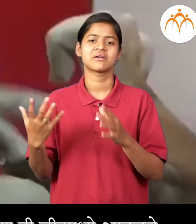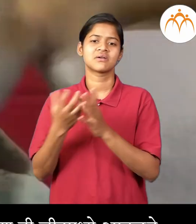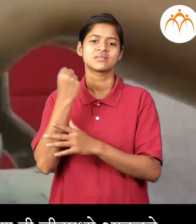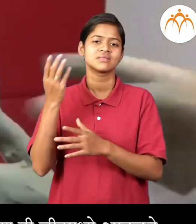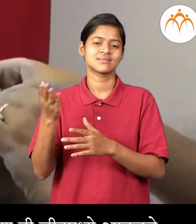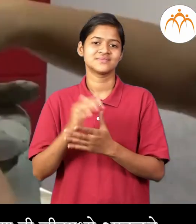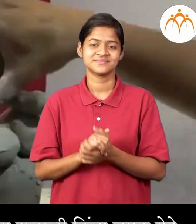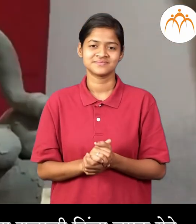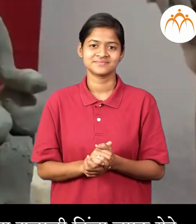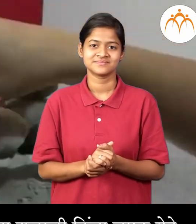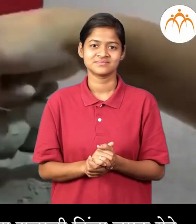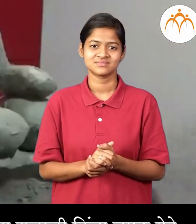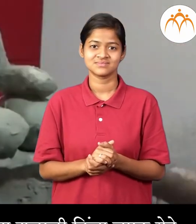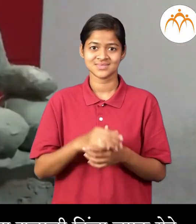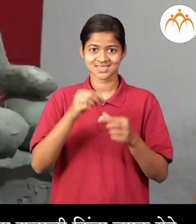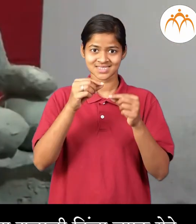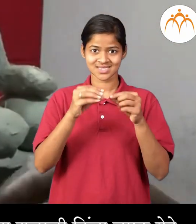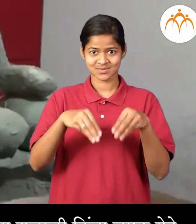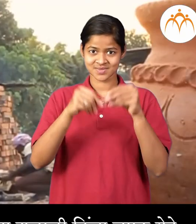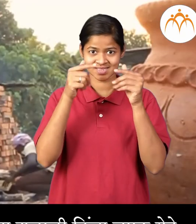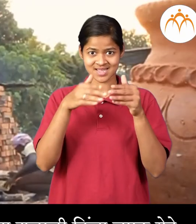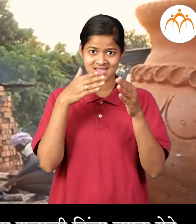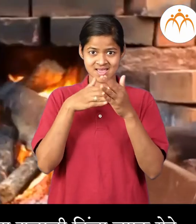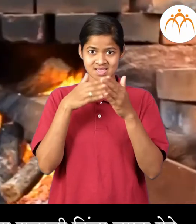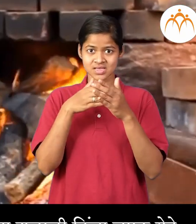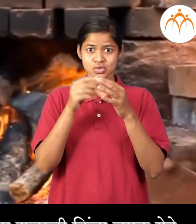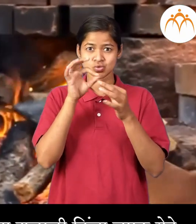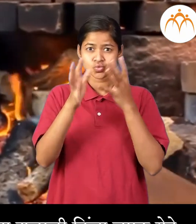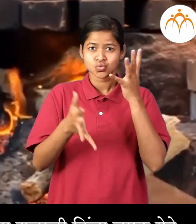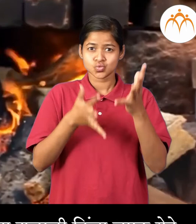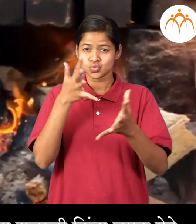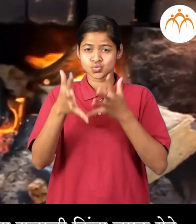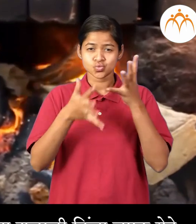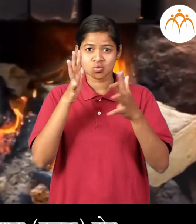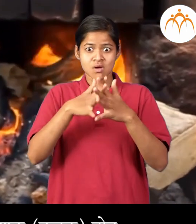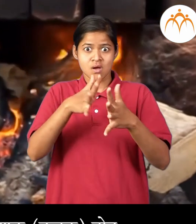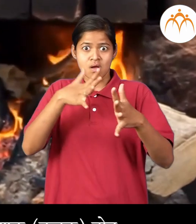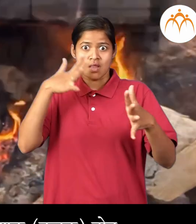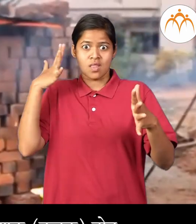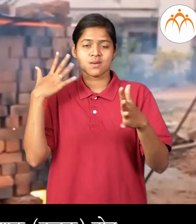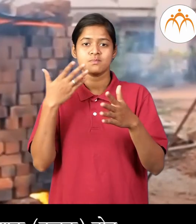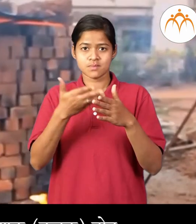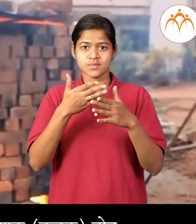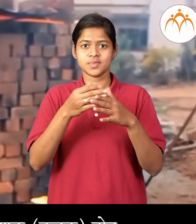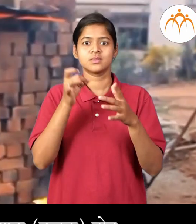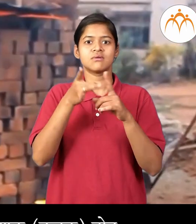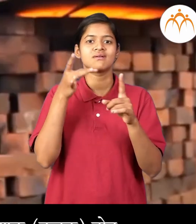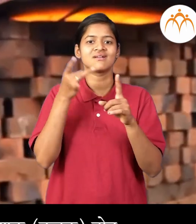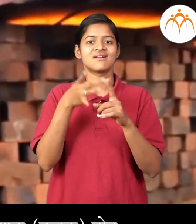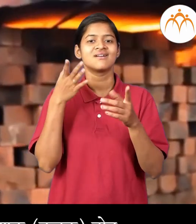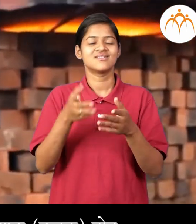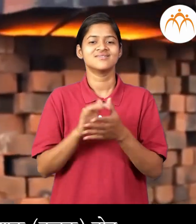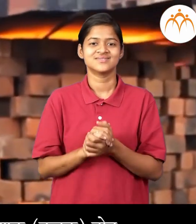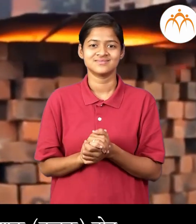आढ़लते। जेवां ही मृदा तापवतात। तिम्हातिला जलाली किवा चमक येते। आणि ती कठीन किवा टनक,